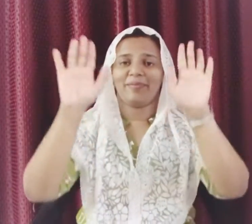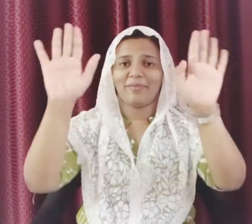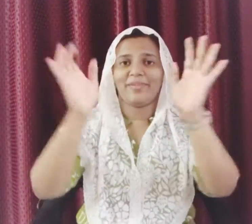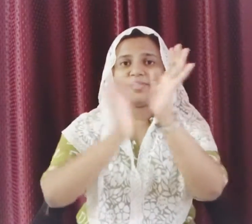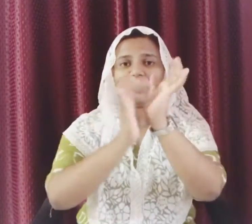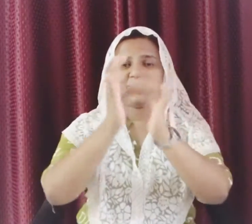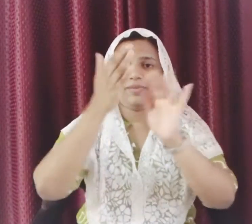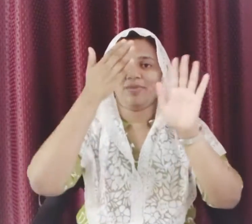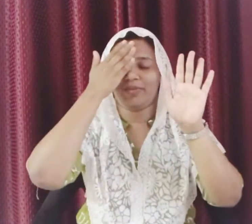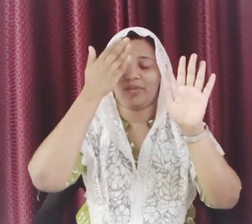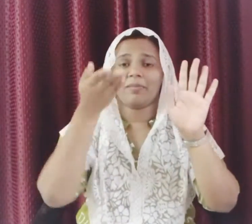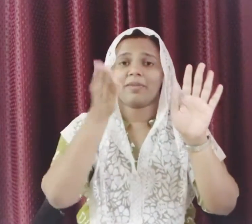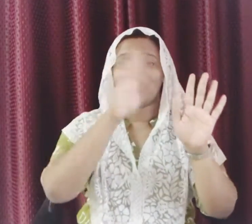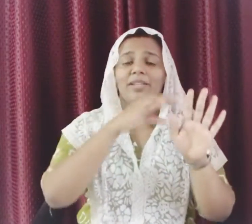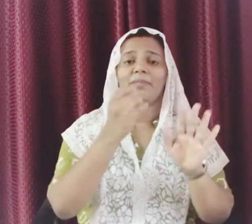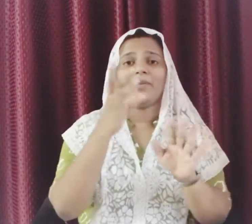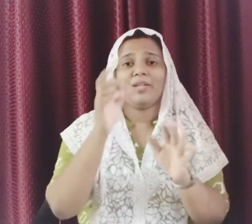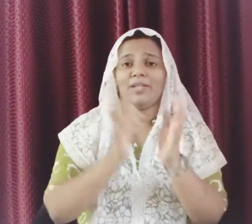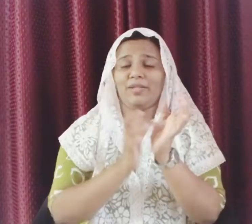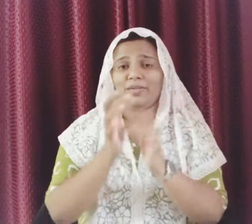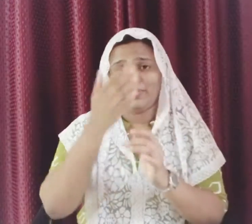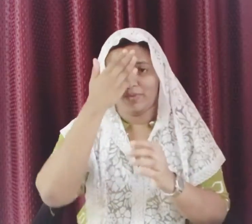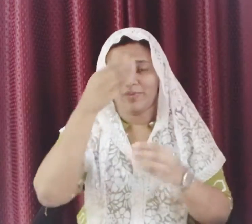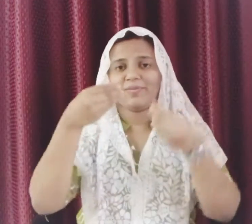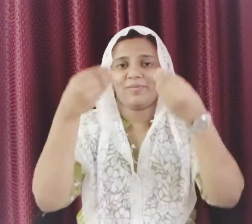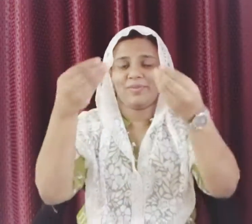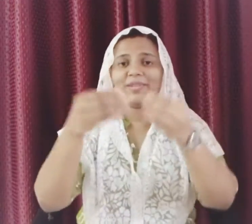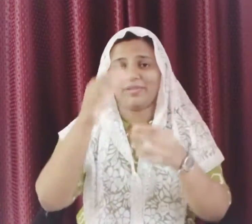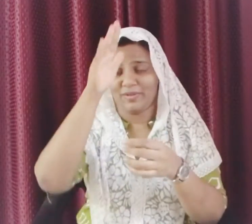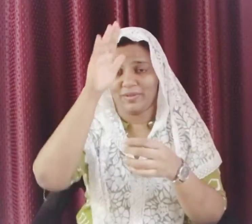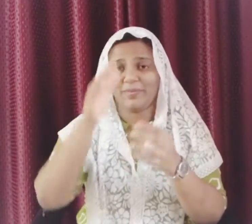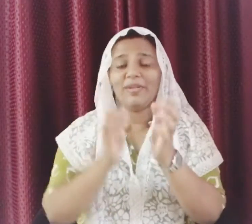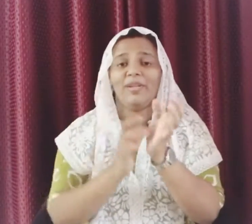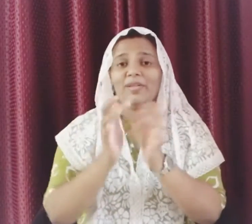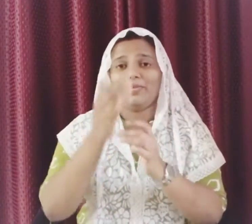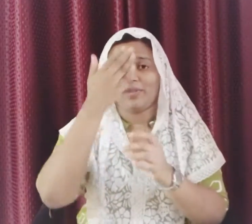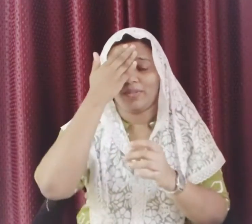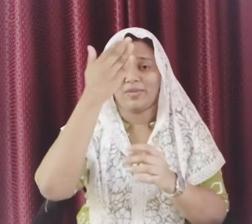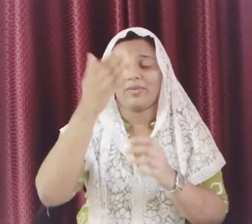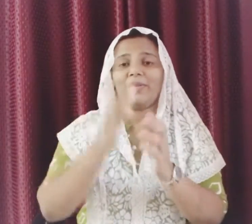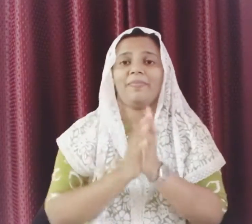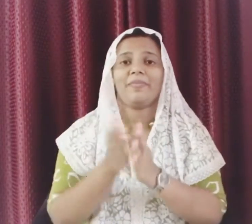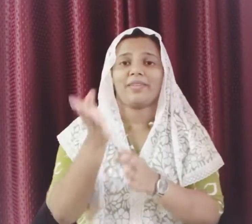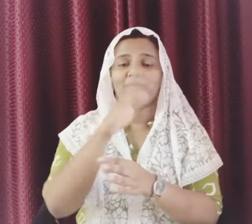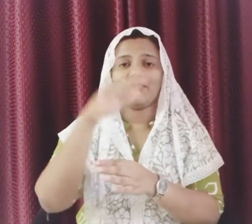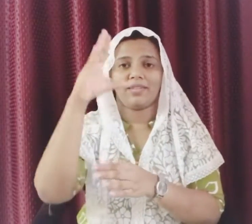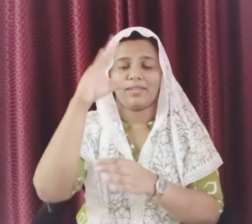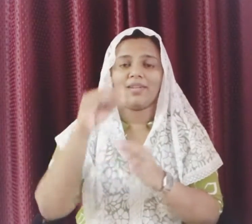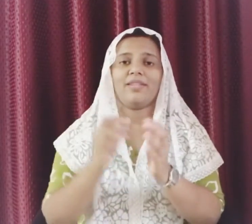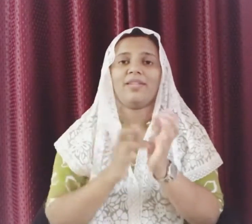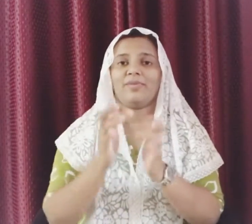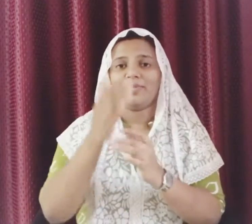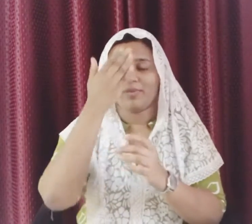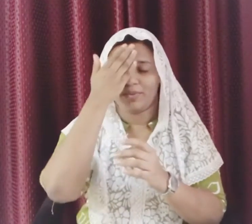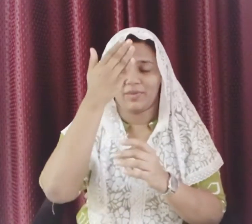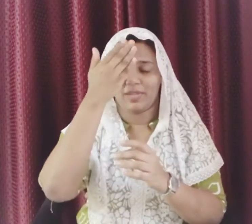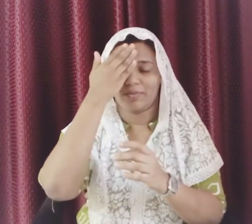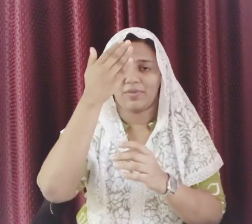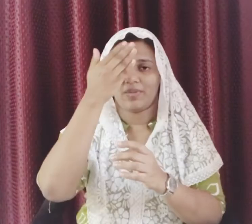ഉയർത്തി ഒന്നുകൂടെ സ്തോത്രം പറഞ്ഞ് കഴിഞ്ഞ പകൽക്കാലത്തിനായിട്ടൊന്ന് സ്തോത്രം പറഞ്ഞ്, സ്തോത്രം പിതാവേ, സ്തോത്രം പിതാവേ, സ്തോത്രം. കഴിഞ്ഞ രാത്രിക്കായിട്ട് സ്തോത്രം പറഞ്ഞാട്ടെ, സ്തോത്രം പിതാവേ,